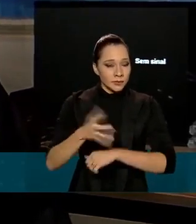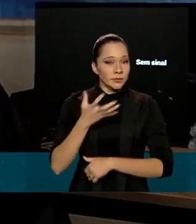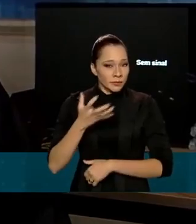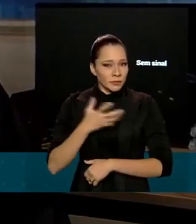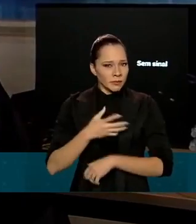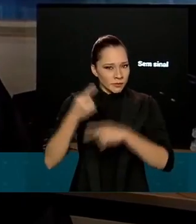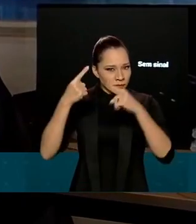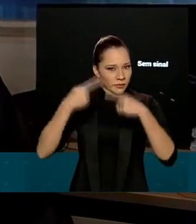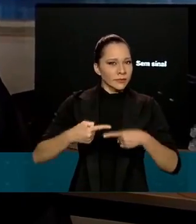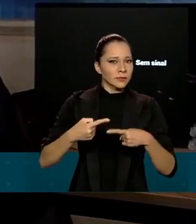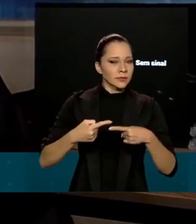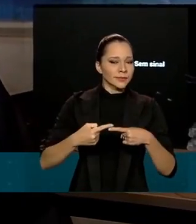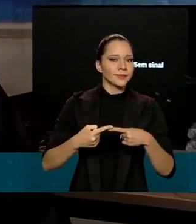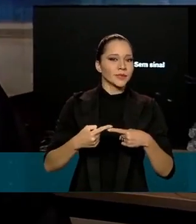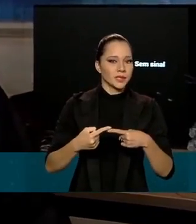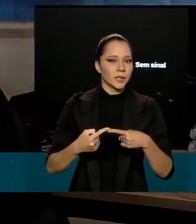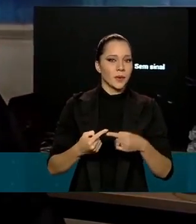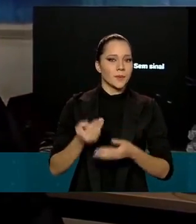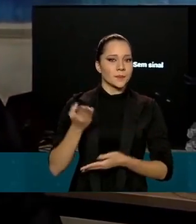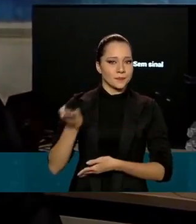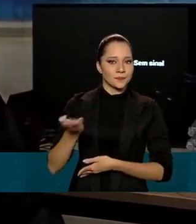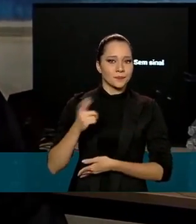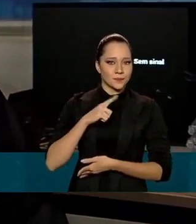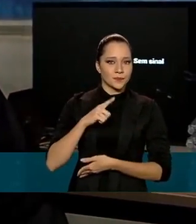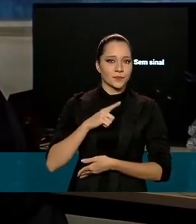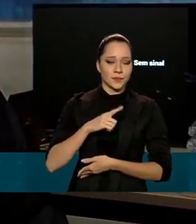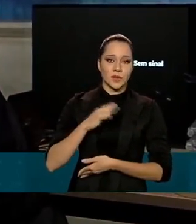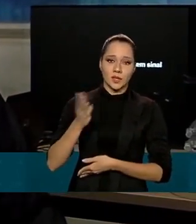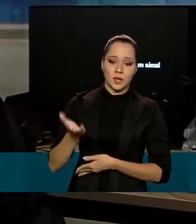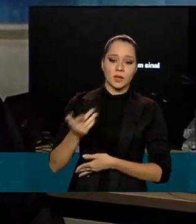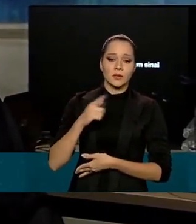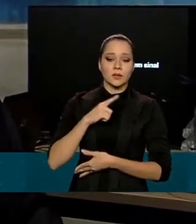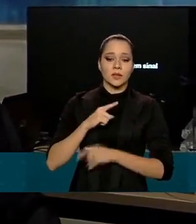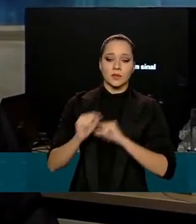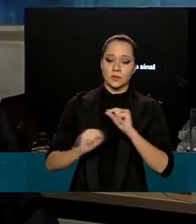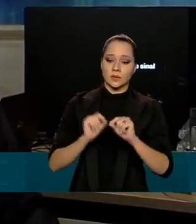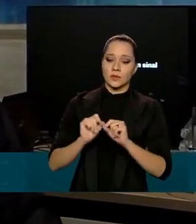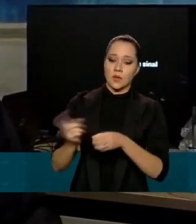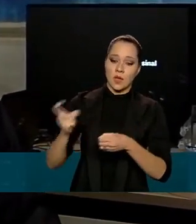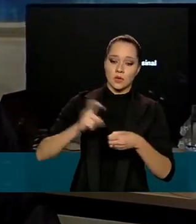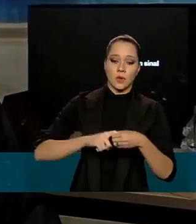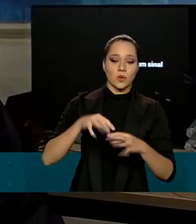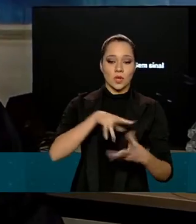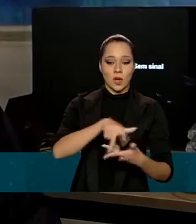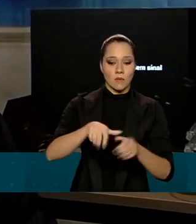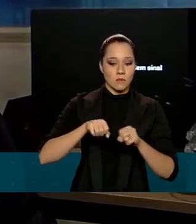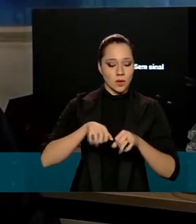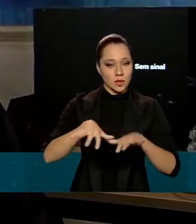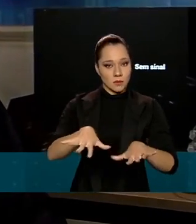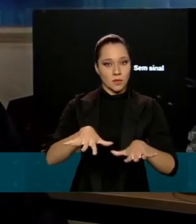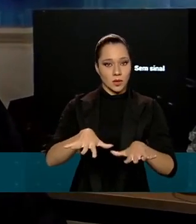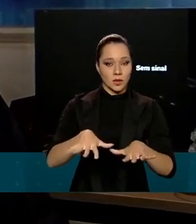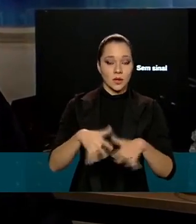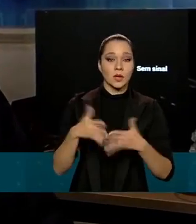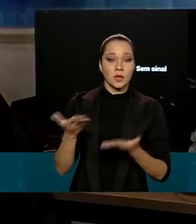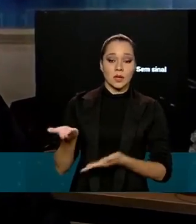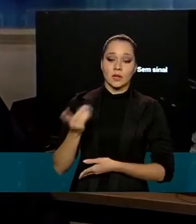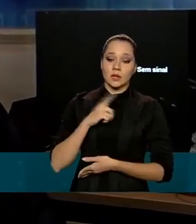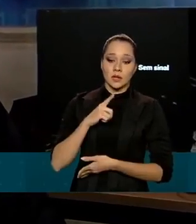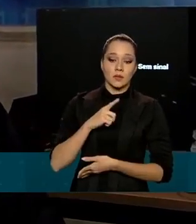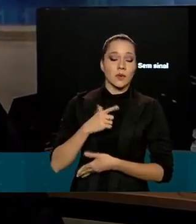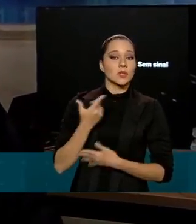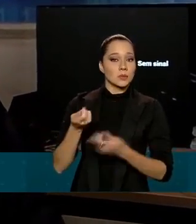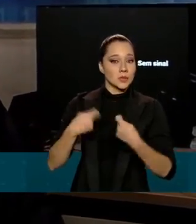ser competitivo num ambiente internacional, principalmente agora no retorno, né, da pandemia, na recuperação da pandemia,